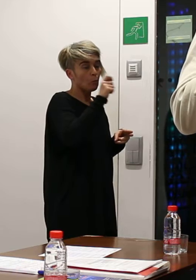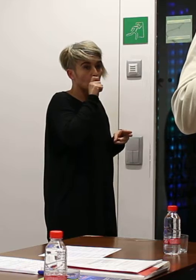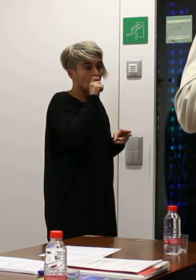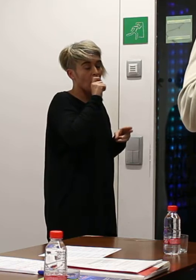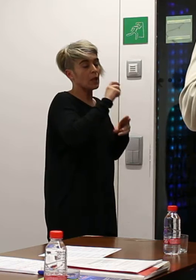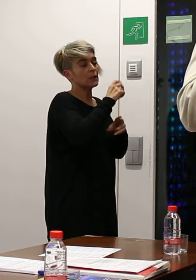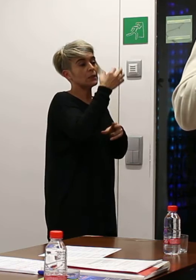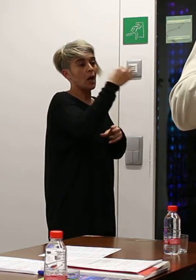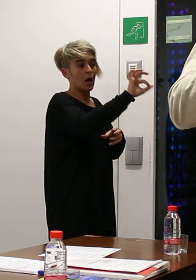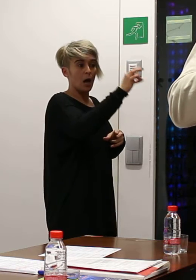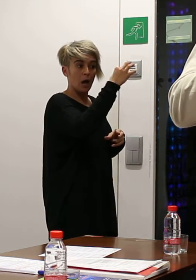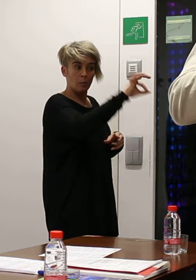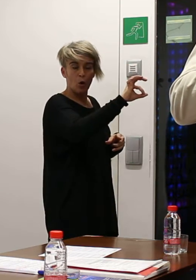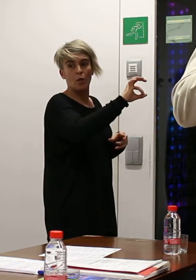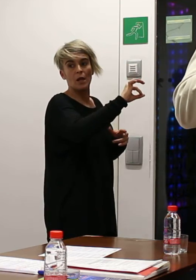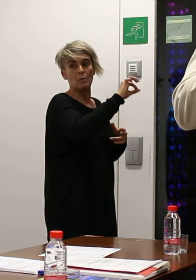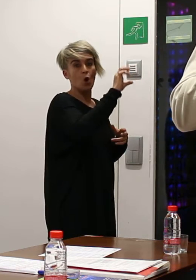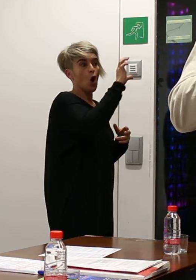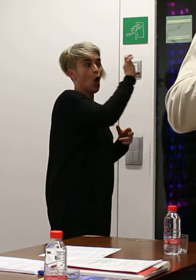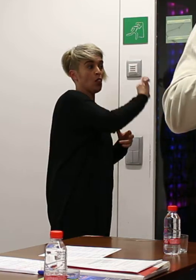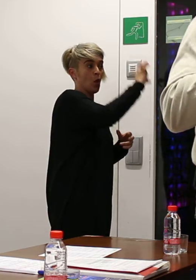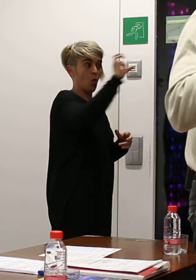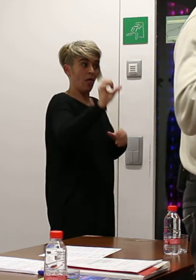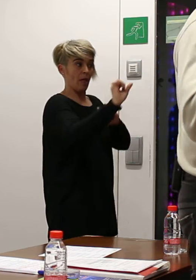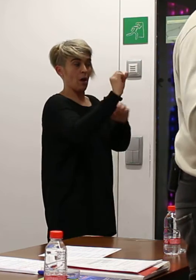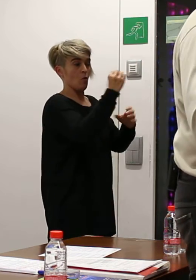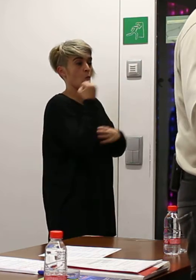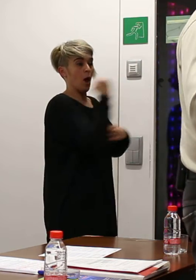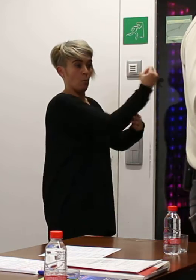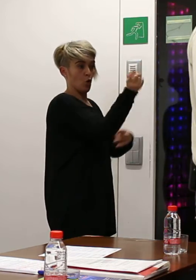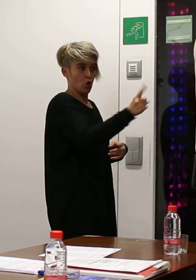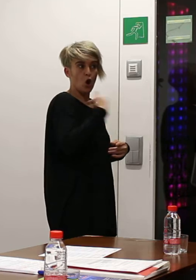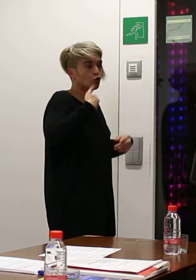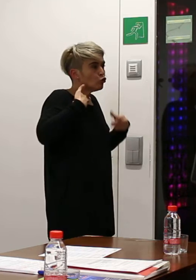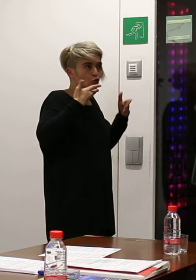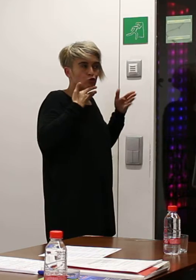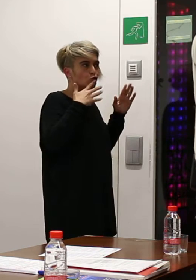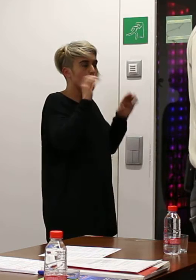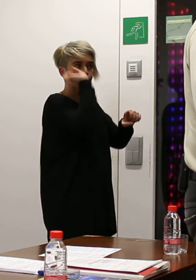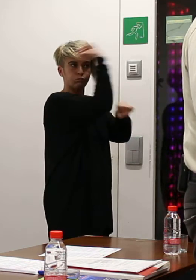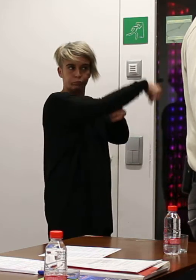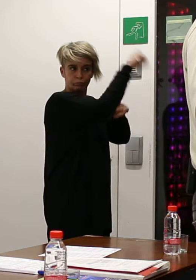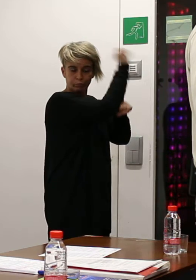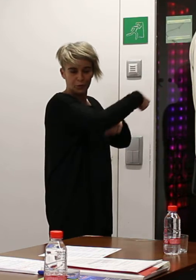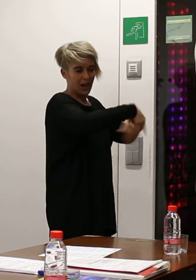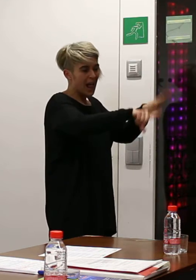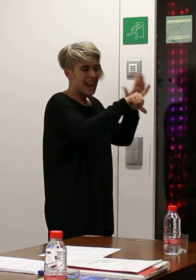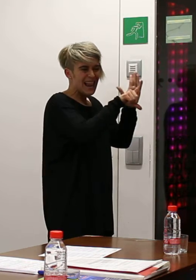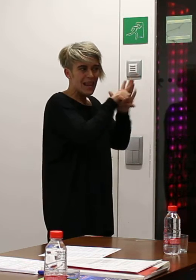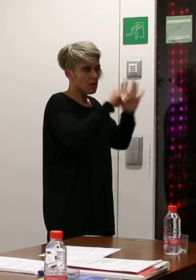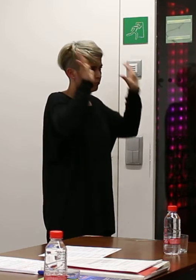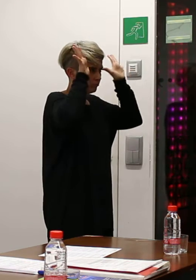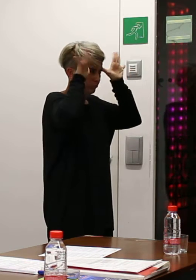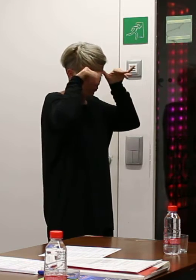el avance en ese camino. Además, me vais a salvar, porque yo estoy en una situación de desobediencia directa. No pienso acatar esa ley, es demasiado brutal como